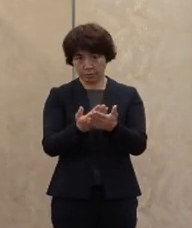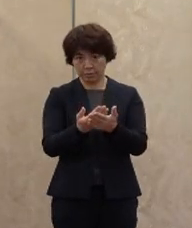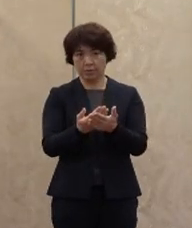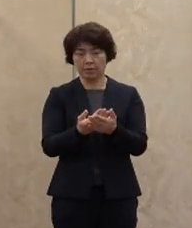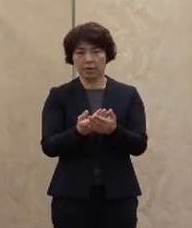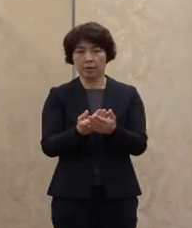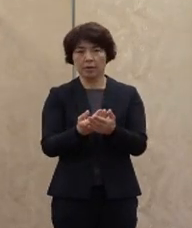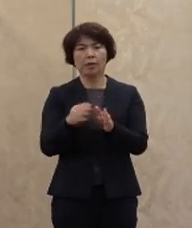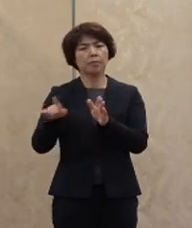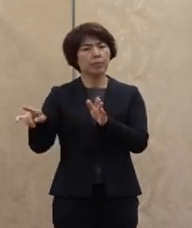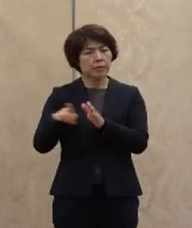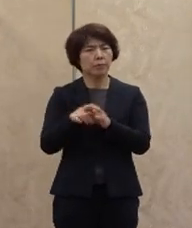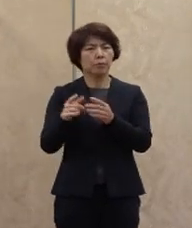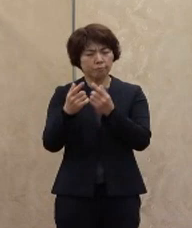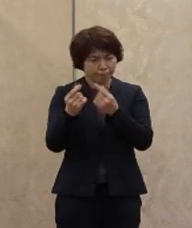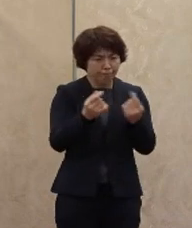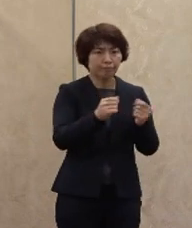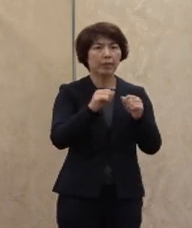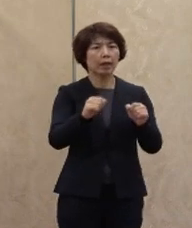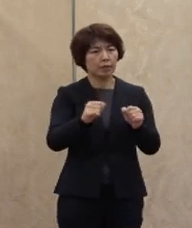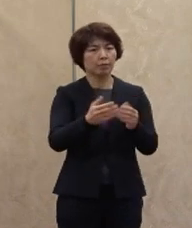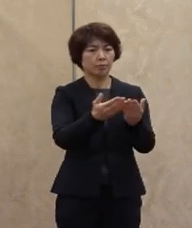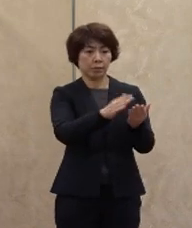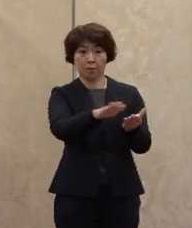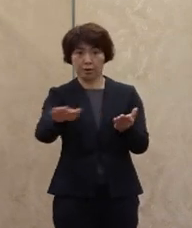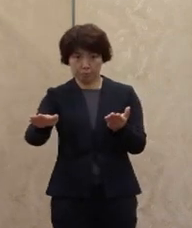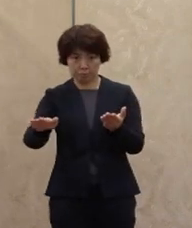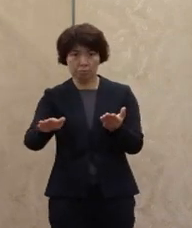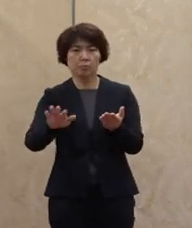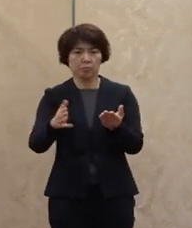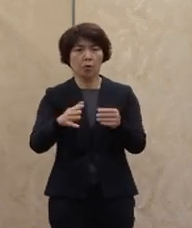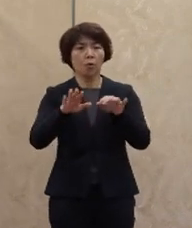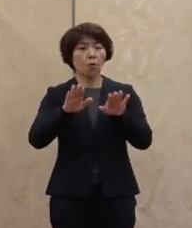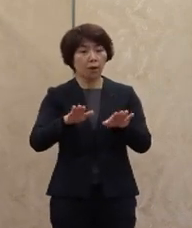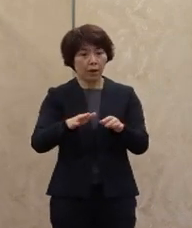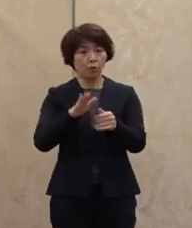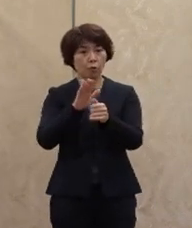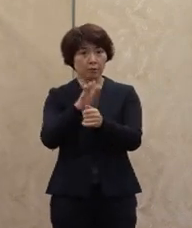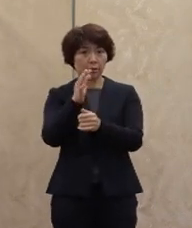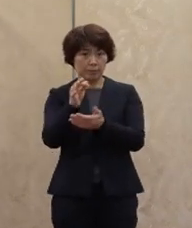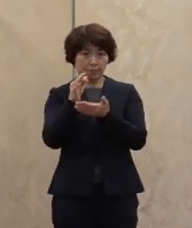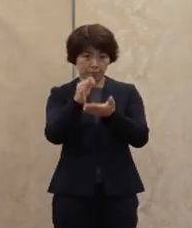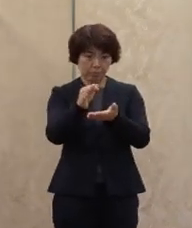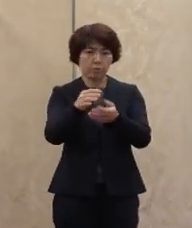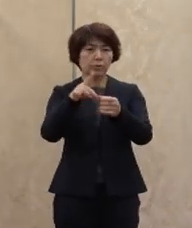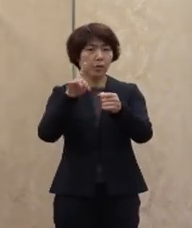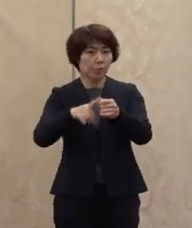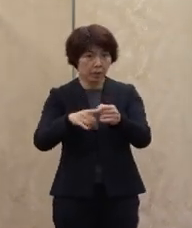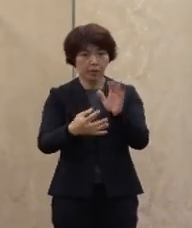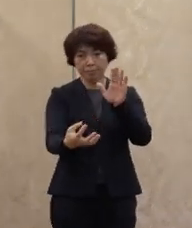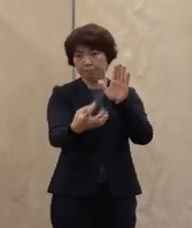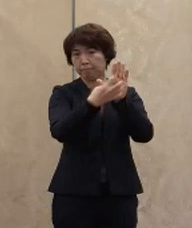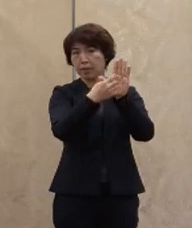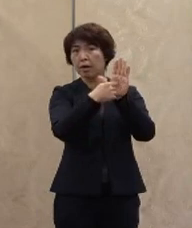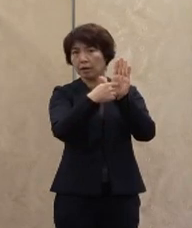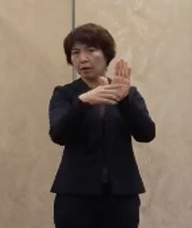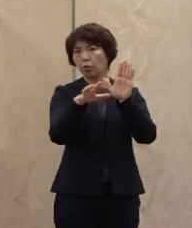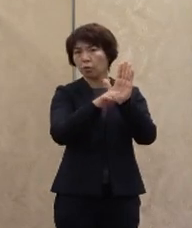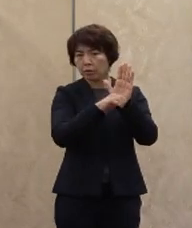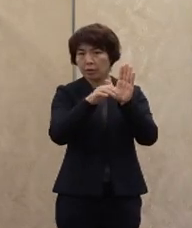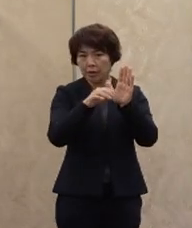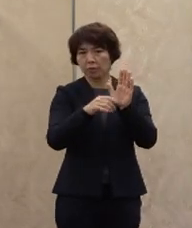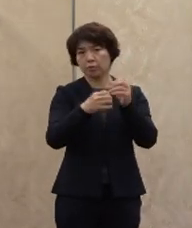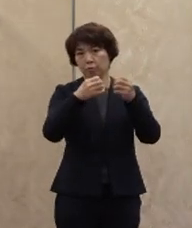分取ってるよという店多いと思いますが、今回の支援金の支給要件もこの感染防止宣言ステッカーを取得していることが要件になります